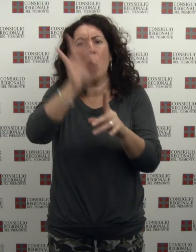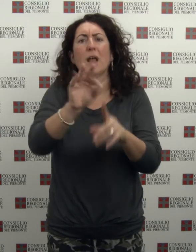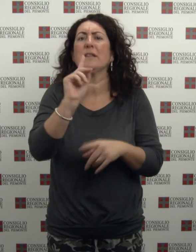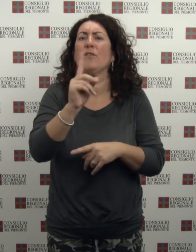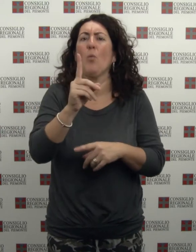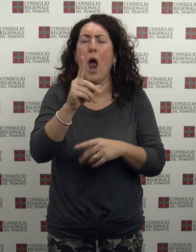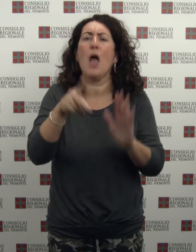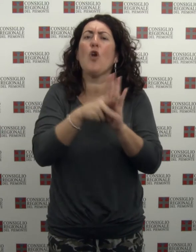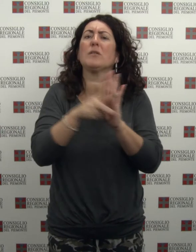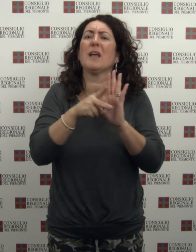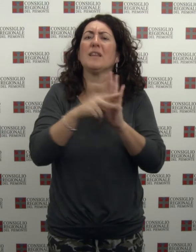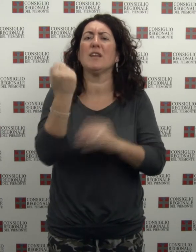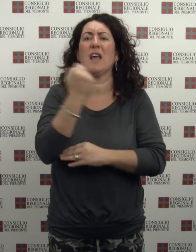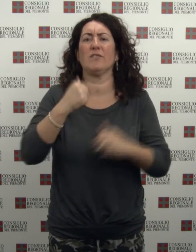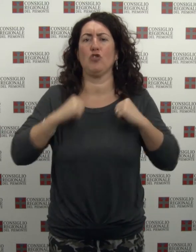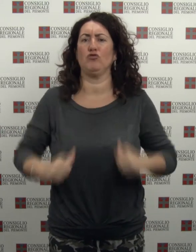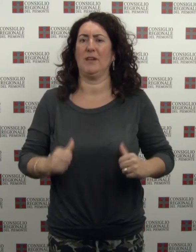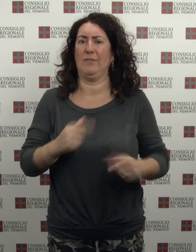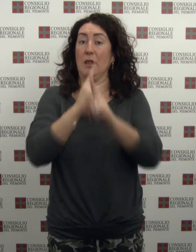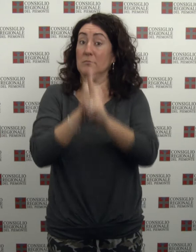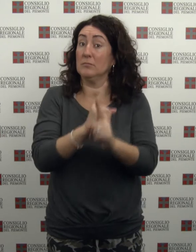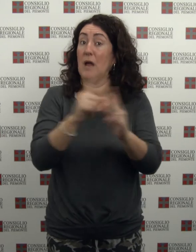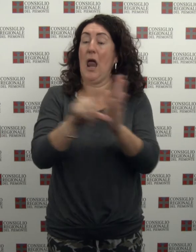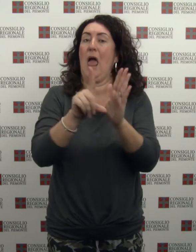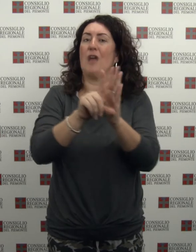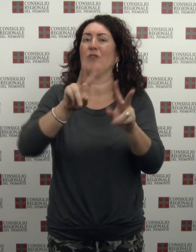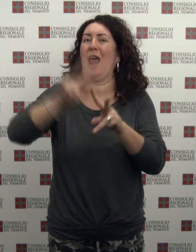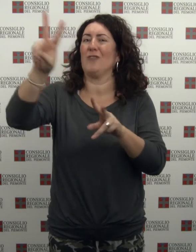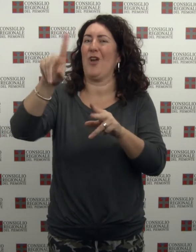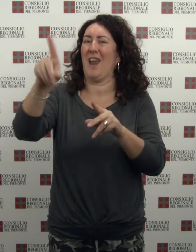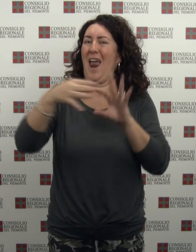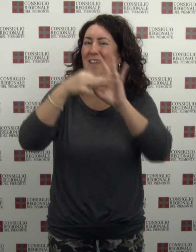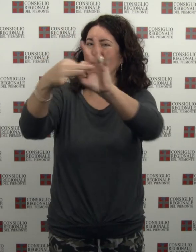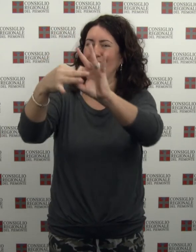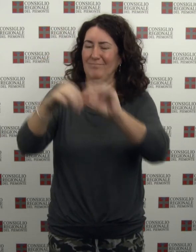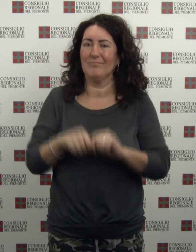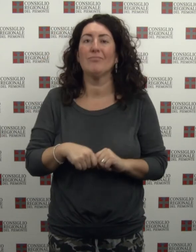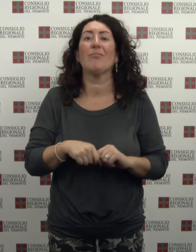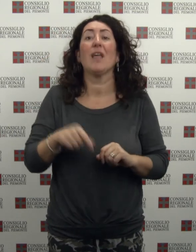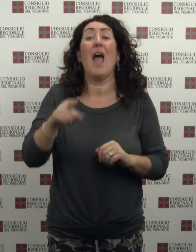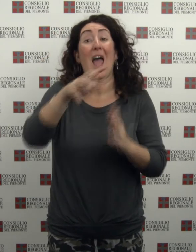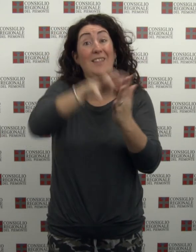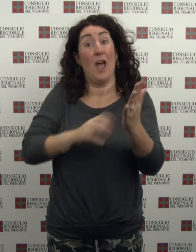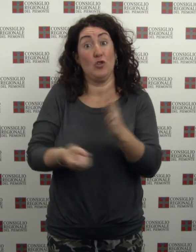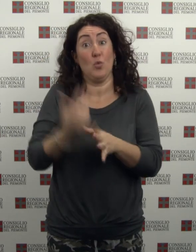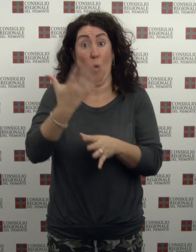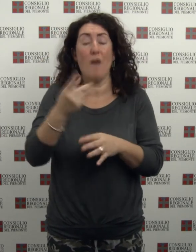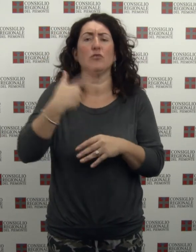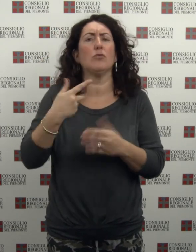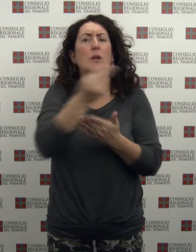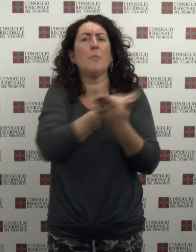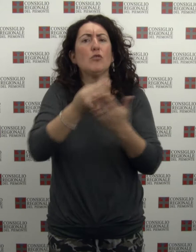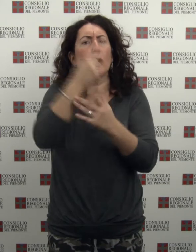civile che disciplini la materia in base alla legislazione nazionale. Il nuovo testo prevede anche la realizzazione di progetti finalizzati